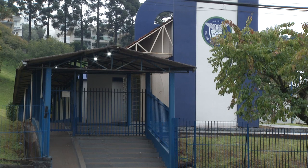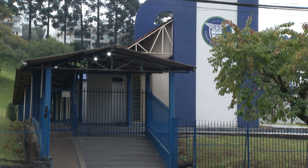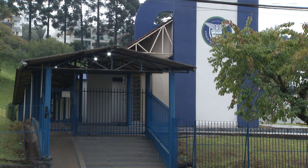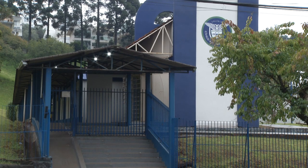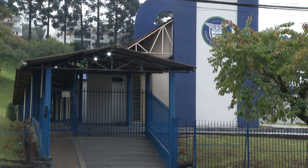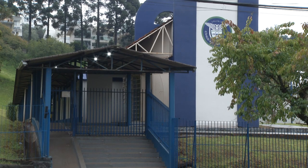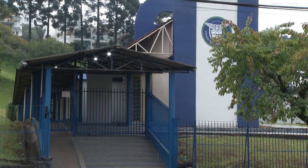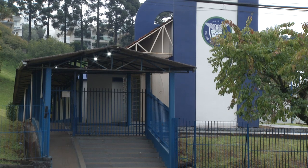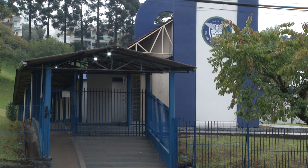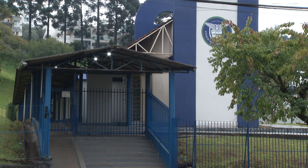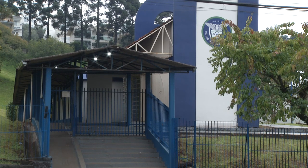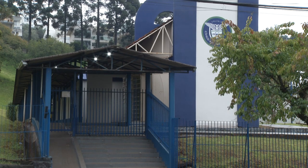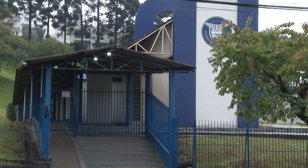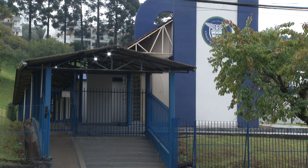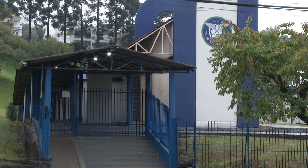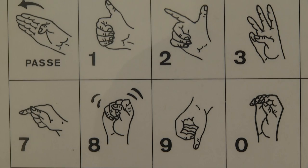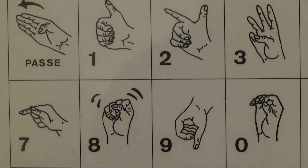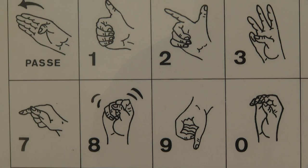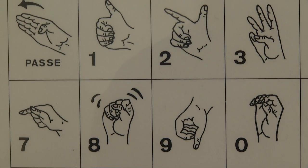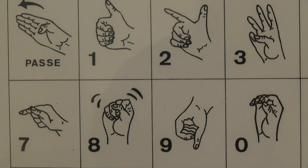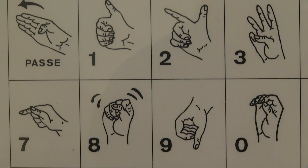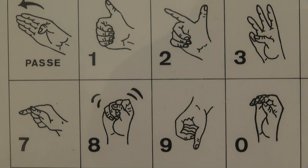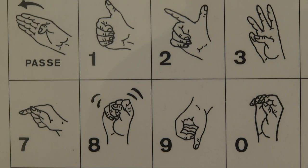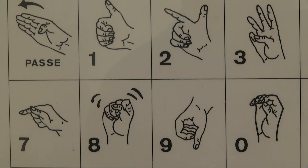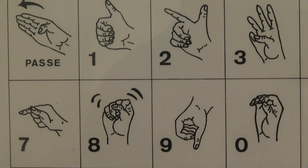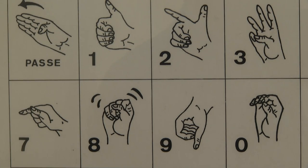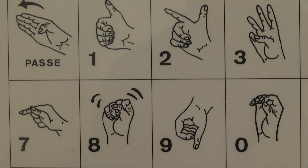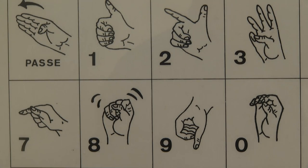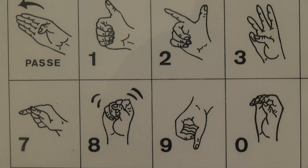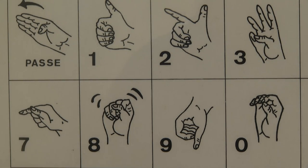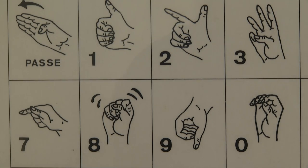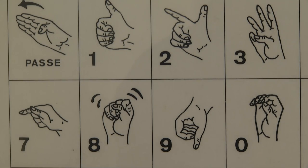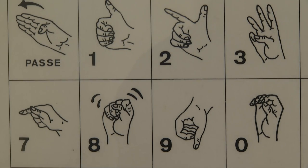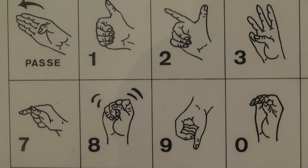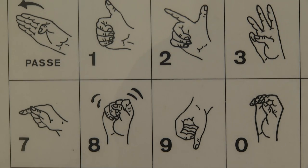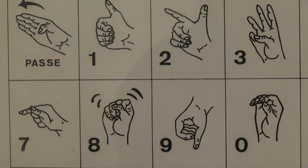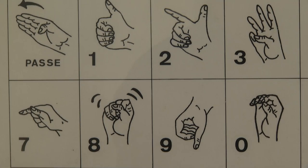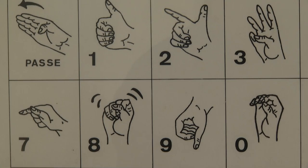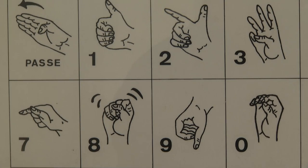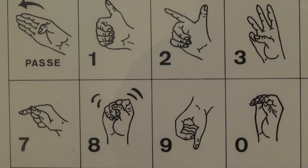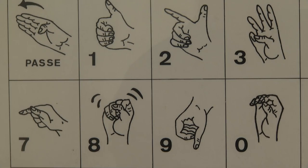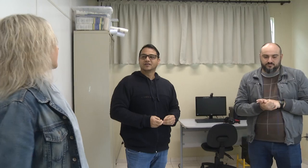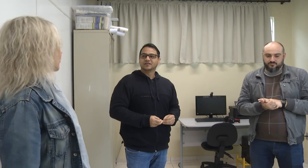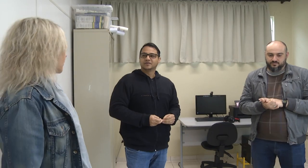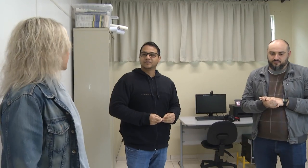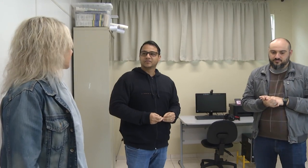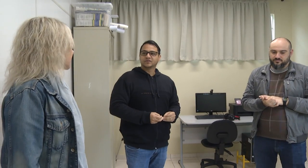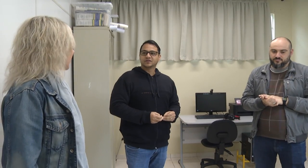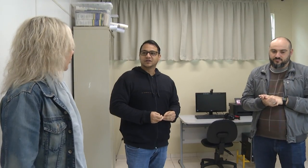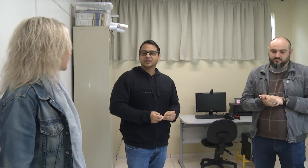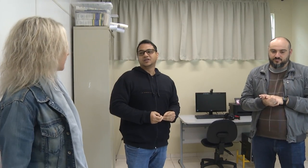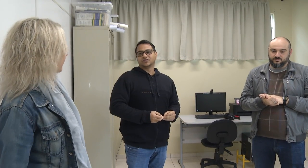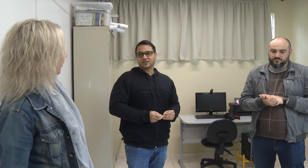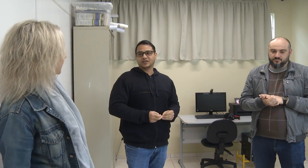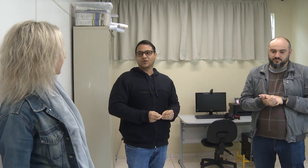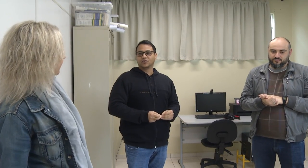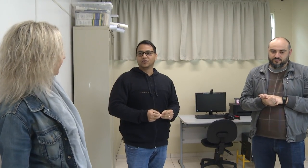Cívico militar Castro Alves conta com uma sala de surdez que pode ser frequentada por alunos e também pela comunidade